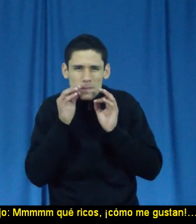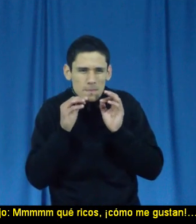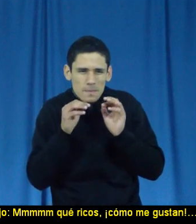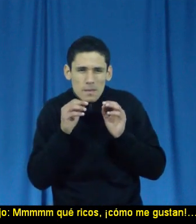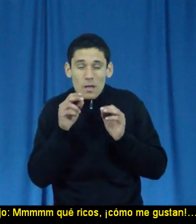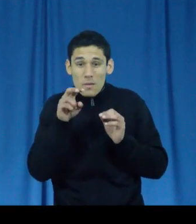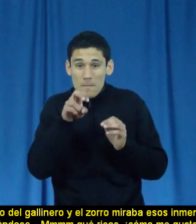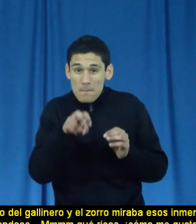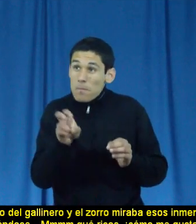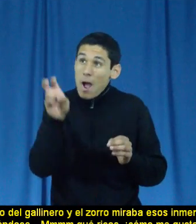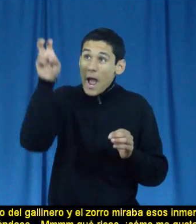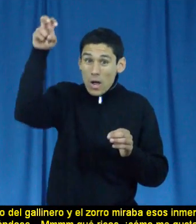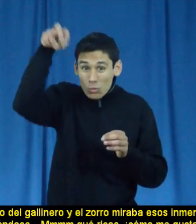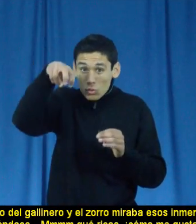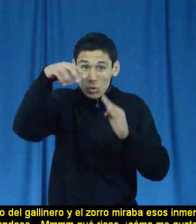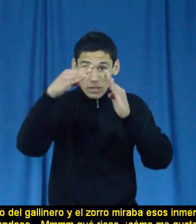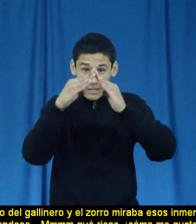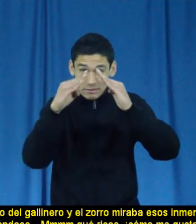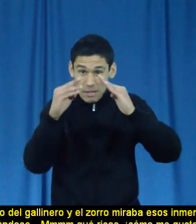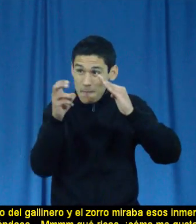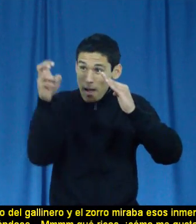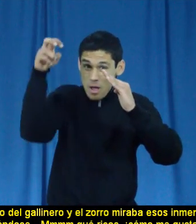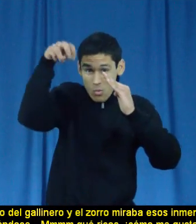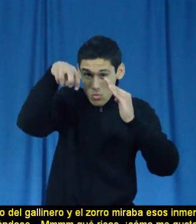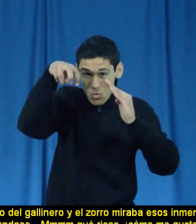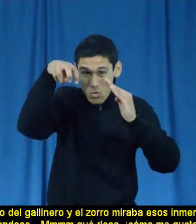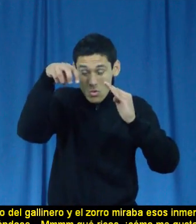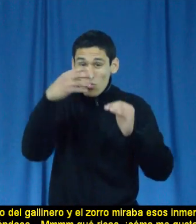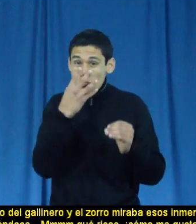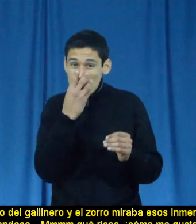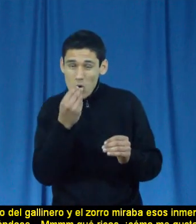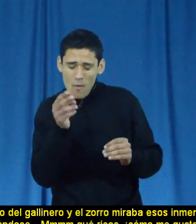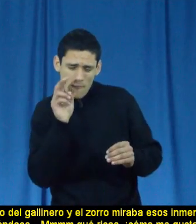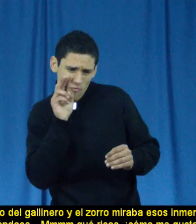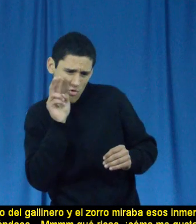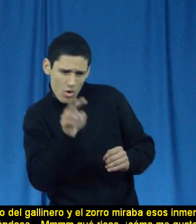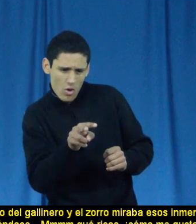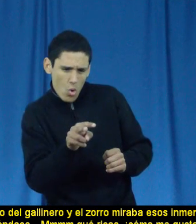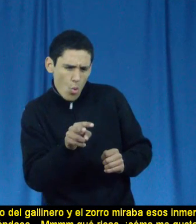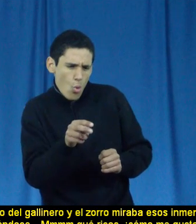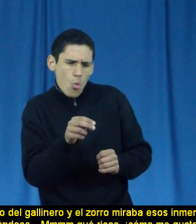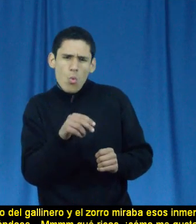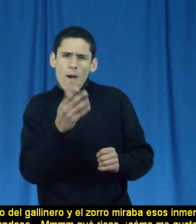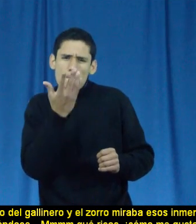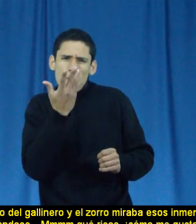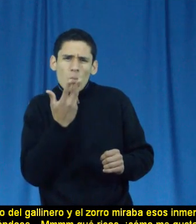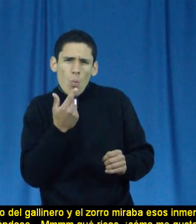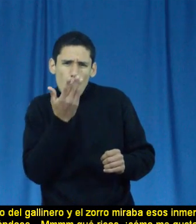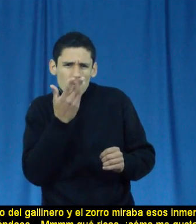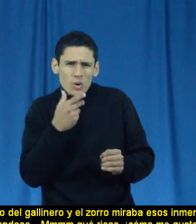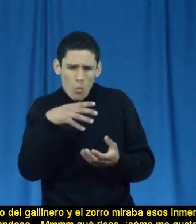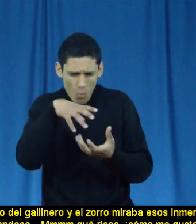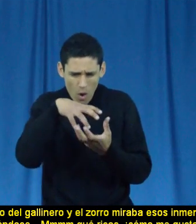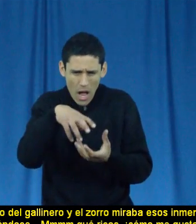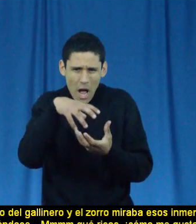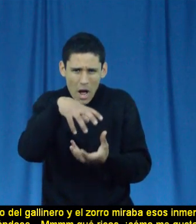Dijo, qué ricos, cómo me gustan. Entonces saltó al techo del gallinero y el zorro miraba esos inmensos huevos